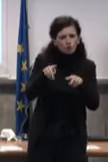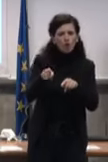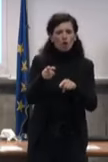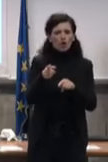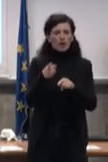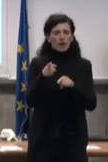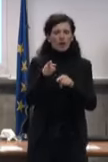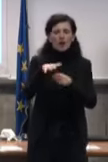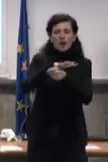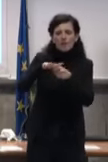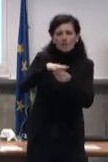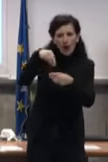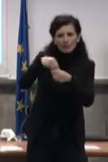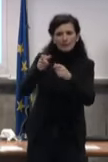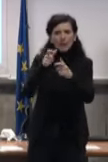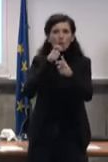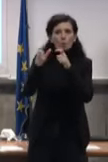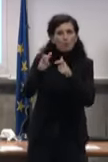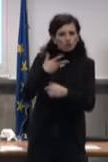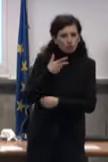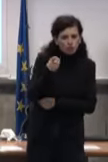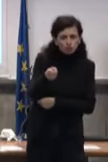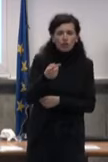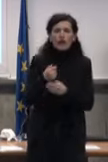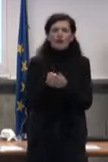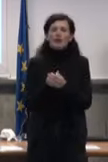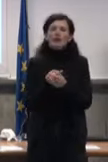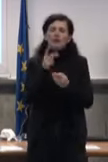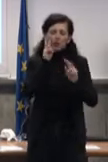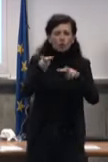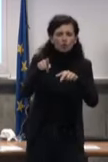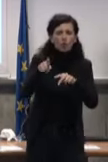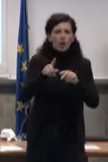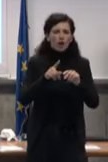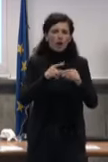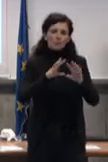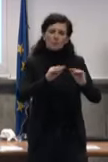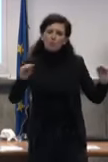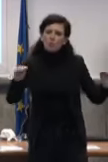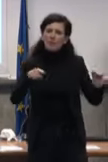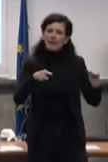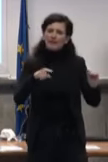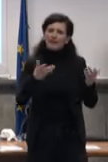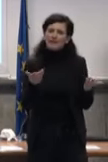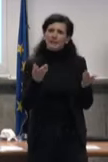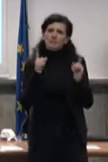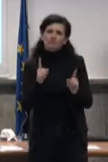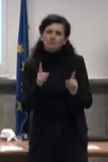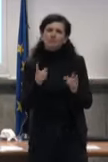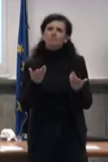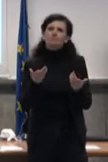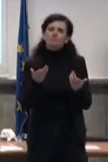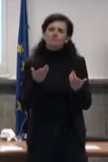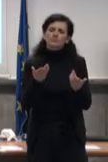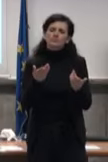comunicazione con le famiglie controllando che gli strumenti anche a volte necessari dal punto di vista della coercizione